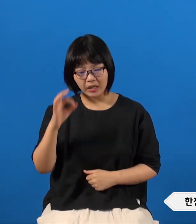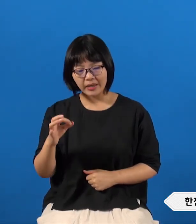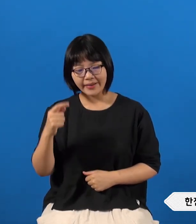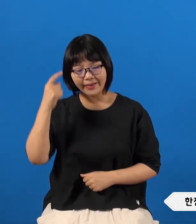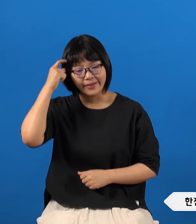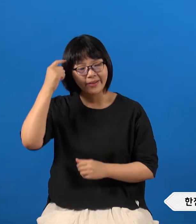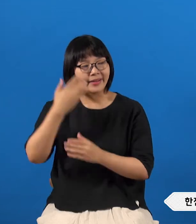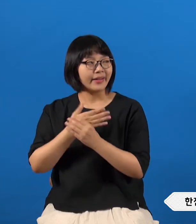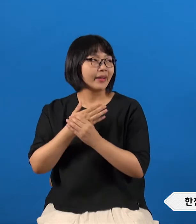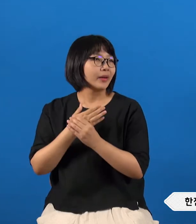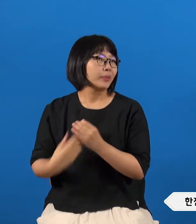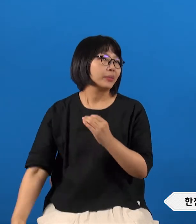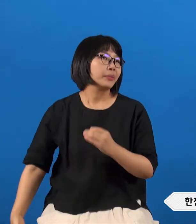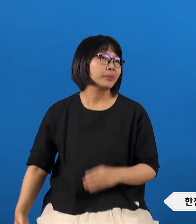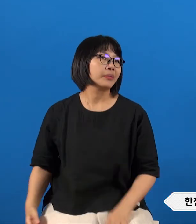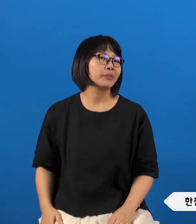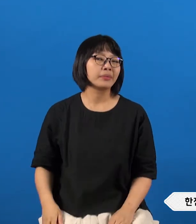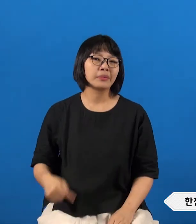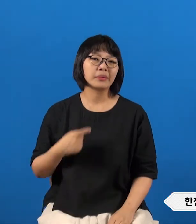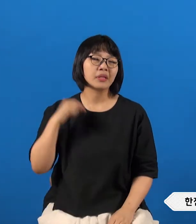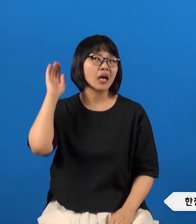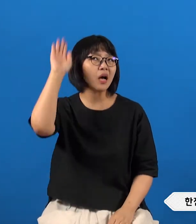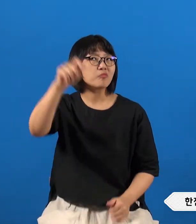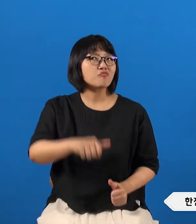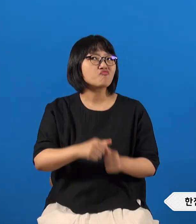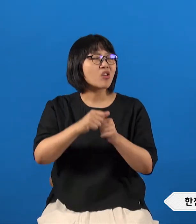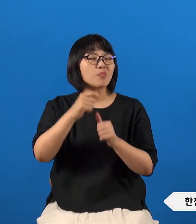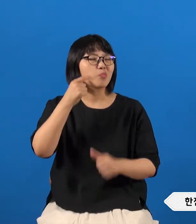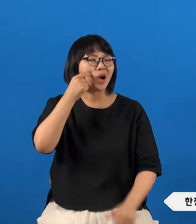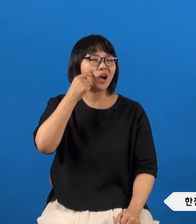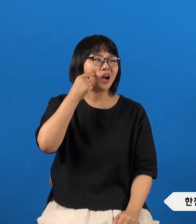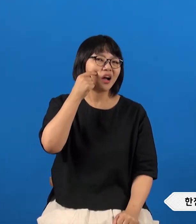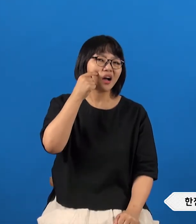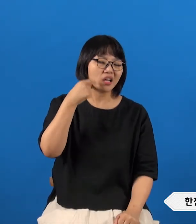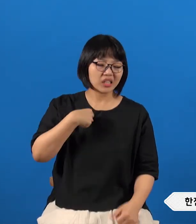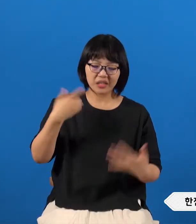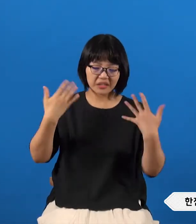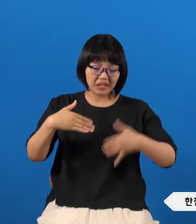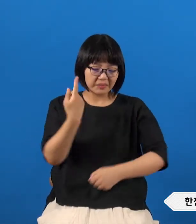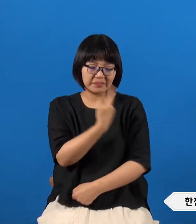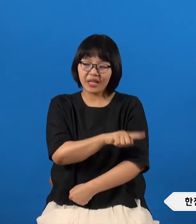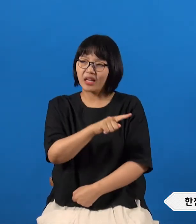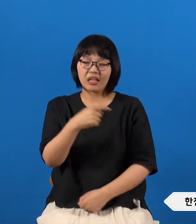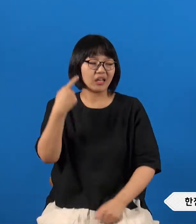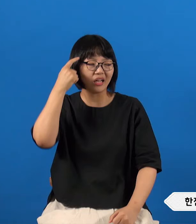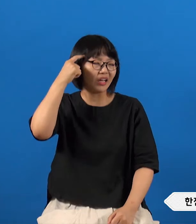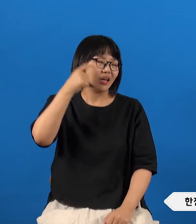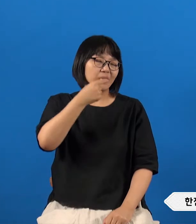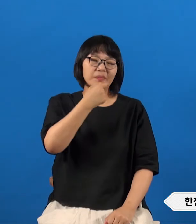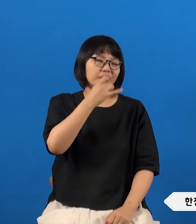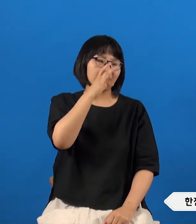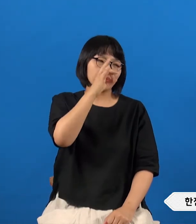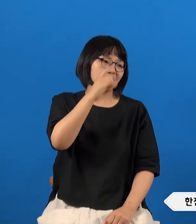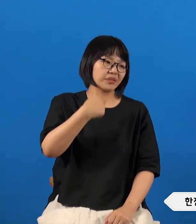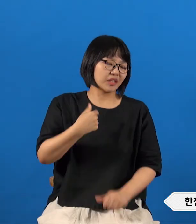탁 풀어집니다. 이래가지고 내가 구원받았다고 할 수 있겠나? 이래가지고 내가 죽으면 천국 갈